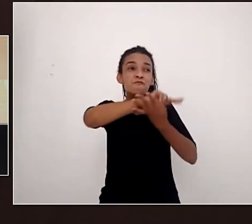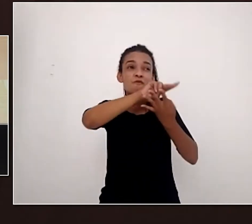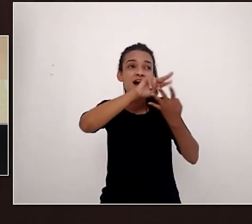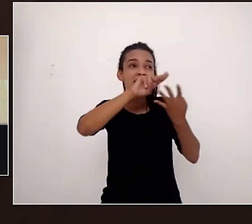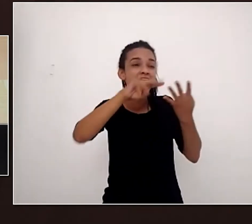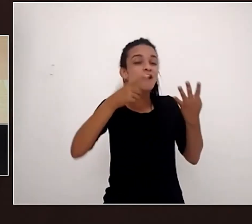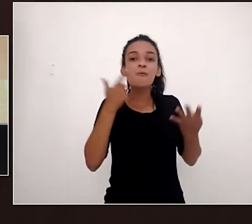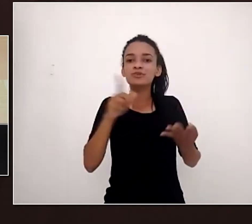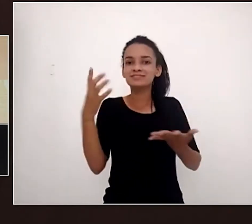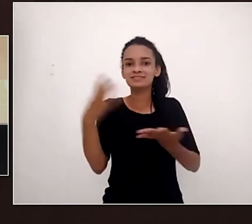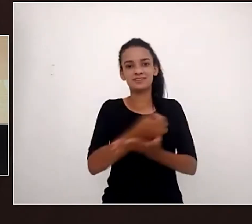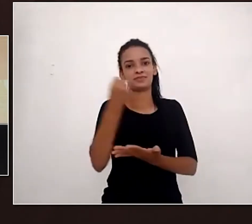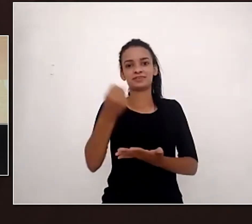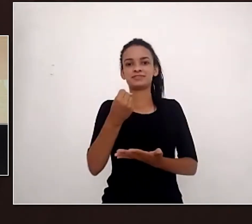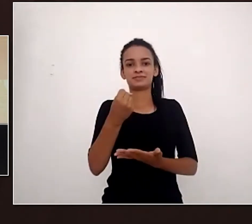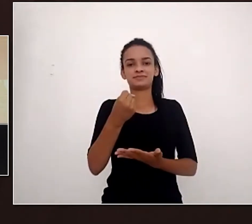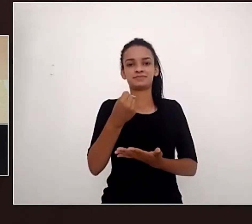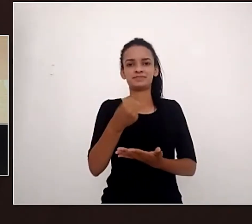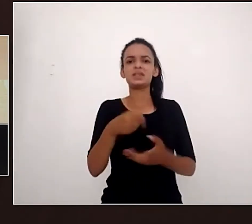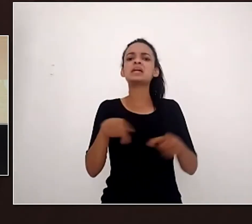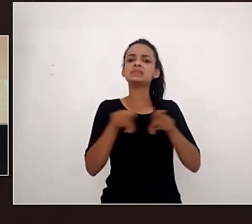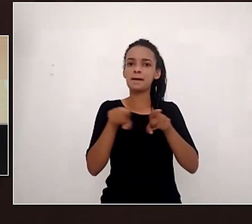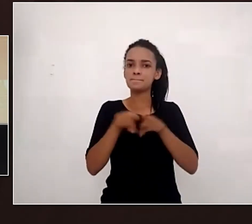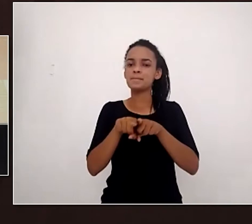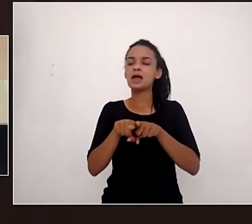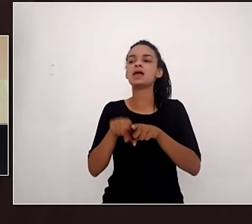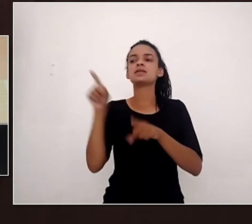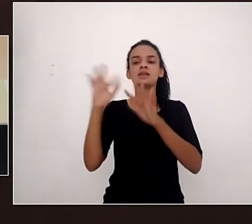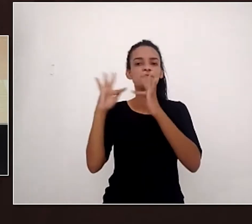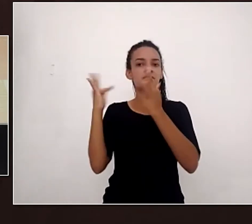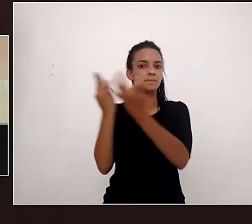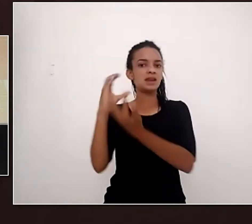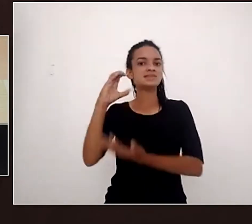de César. Dá uma olhada em Filipenses 4:22.